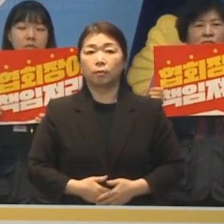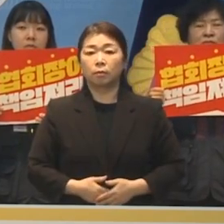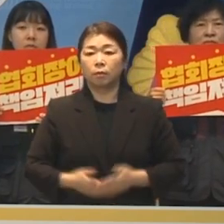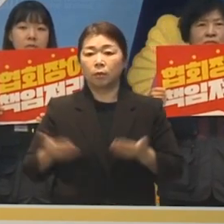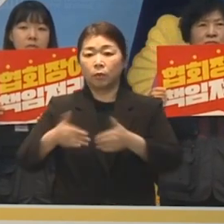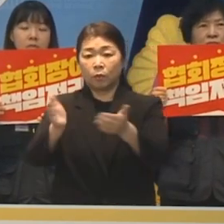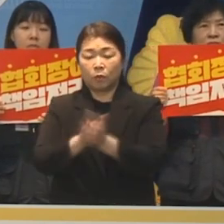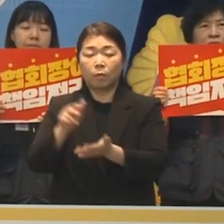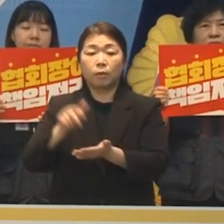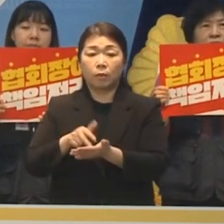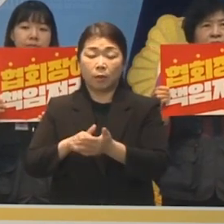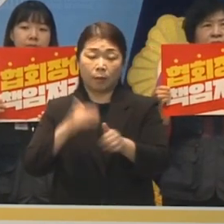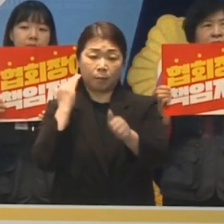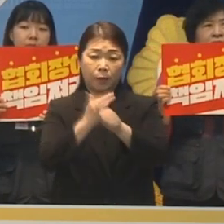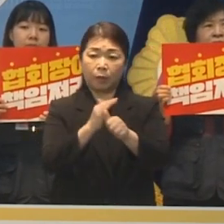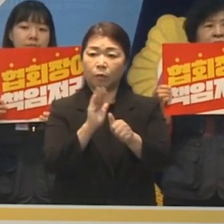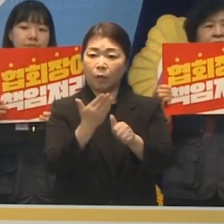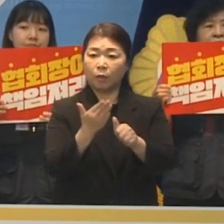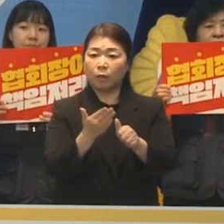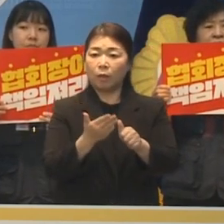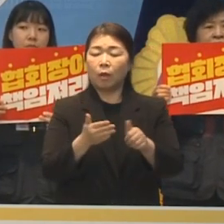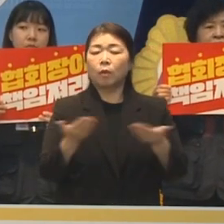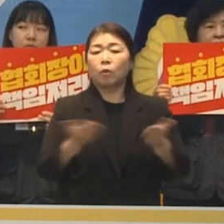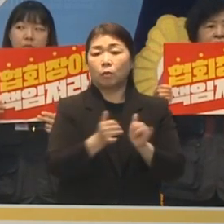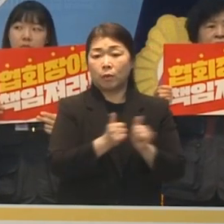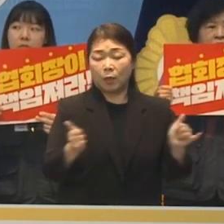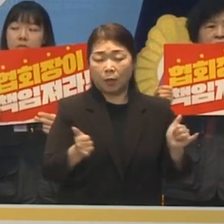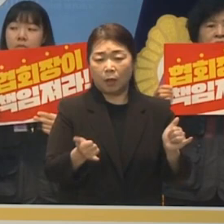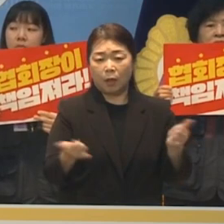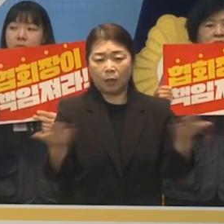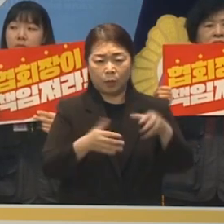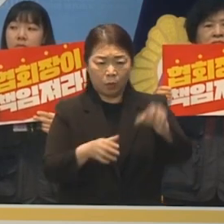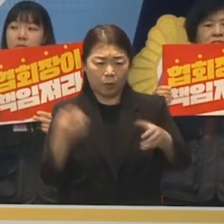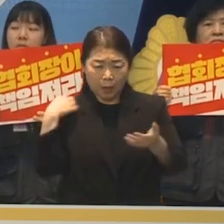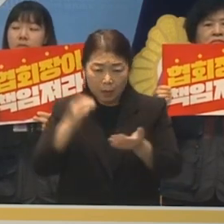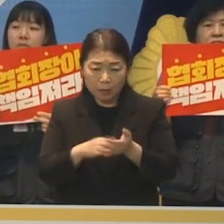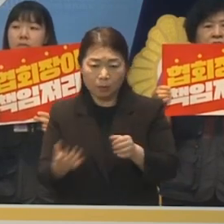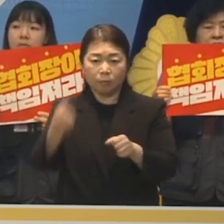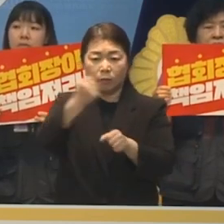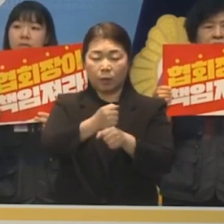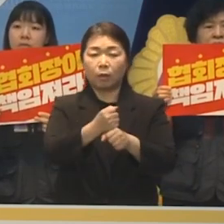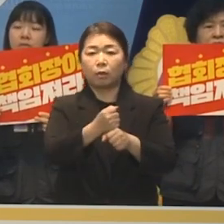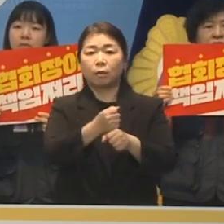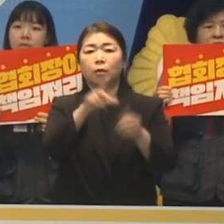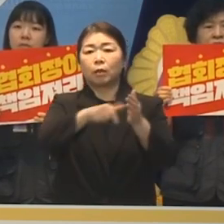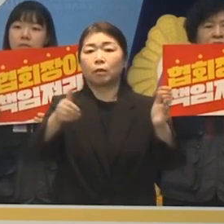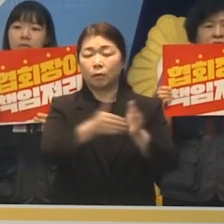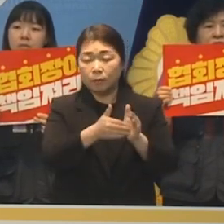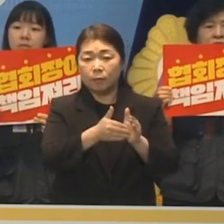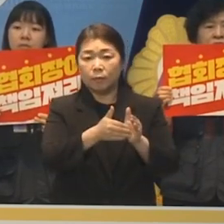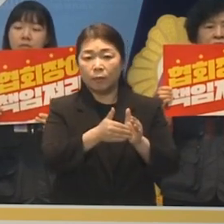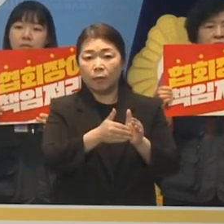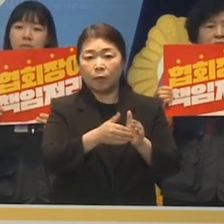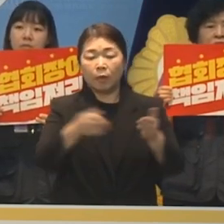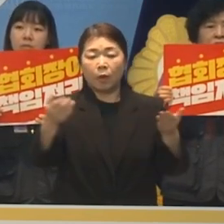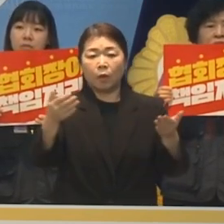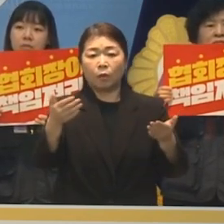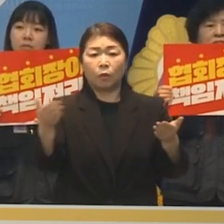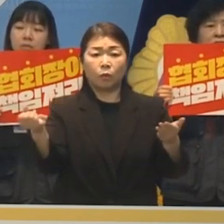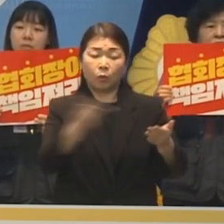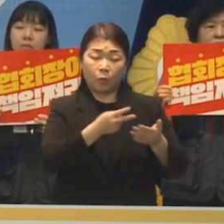노동조합은 해고된 미화 노동자의 일터로 돌아갈 때까지 존엄이 회복될